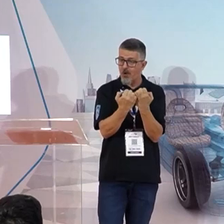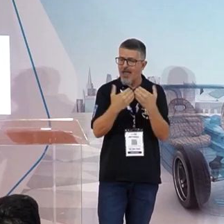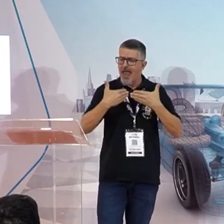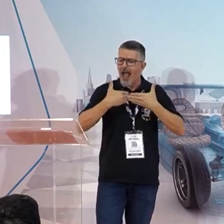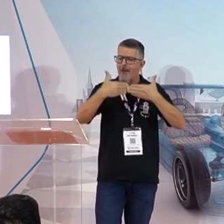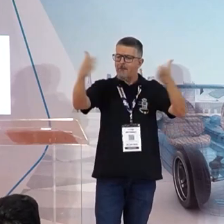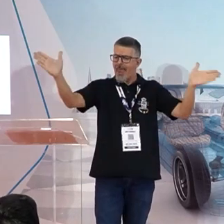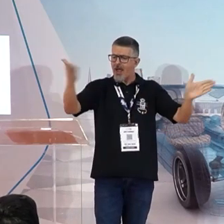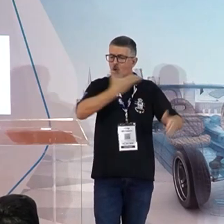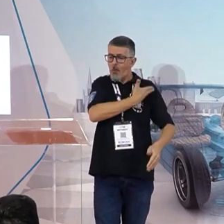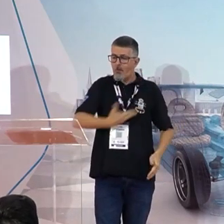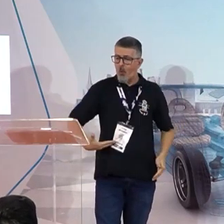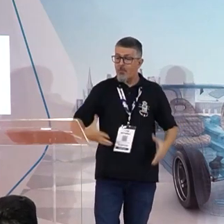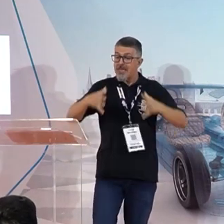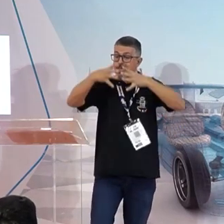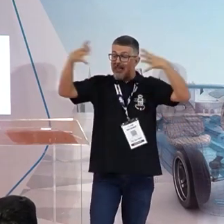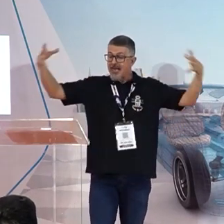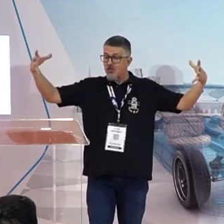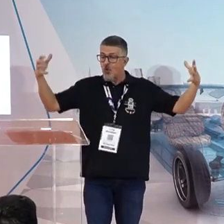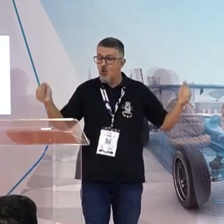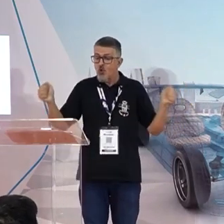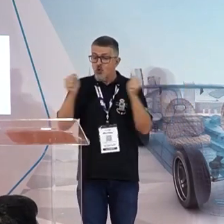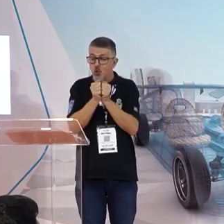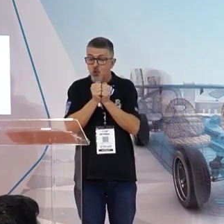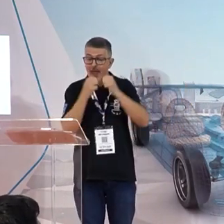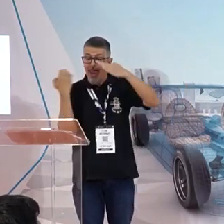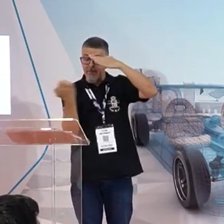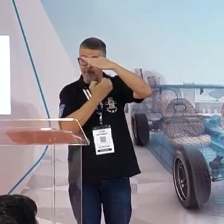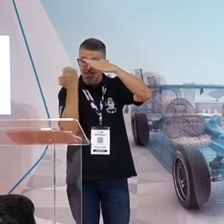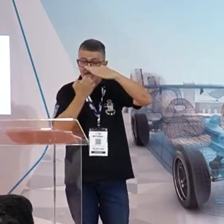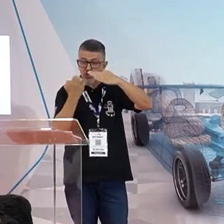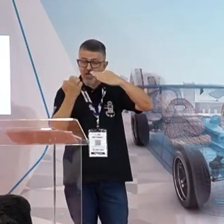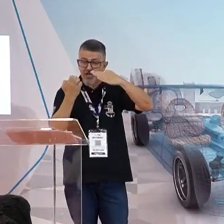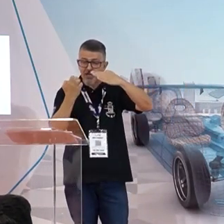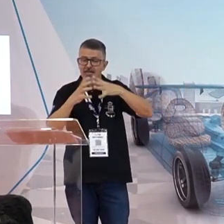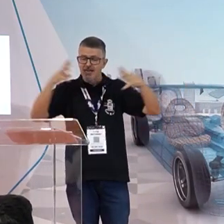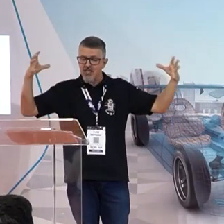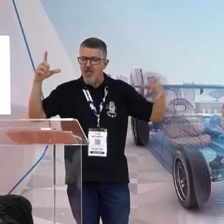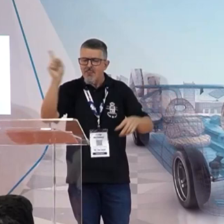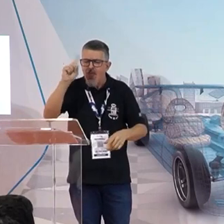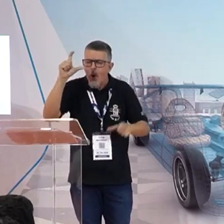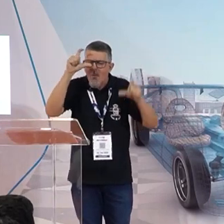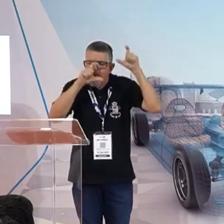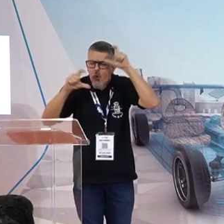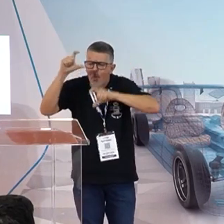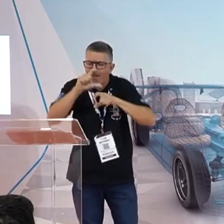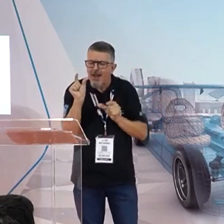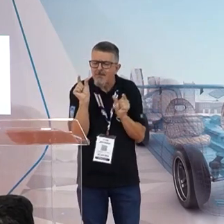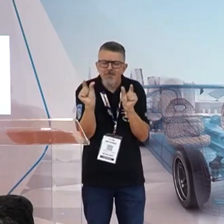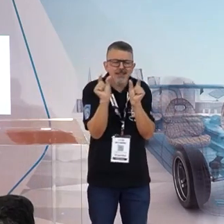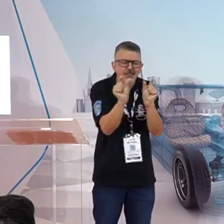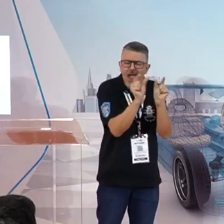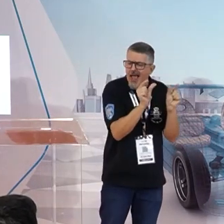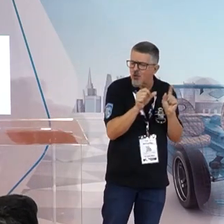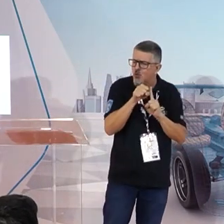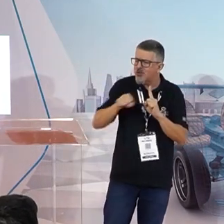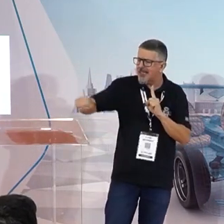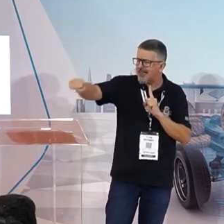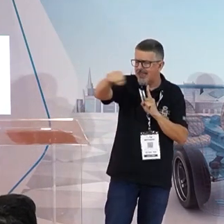aberto a um público deste tamanho, com empresas gigantes, sem ao menos se preocupar com uma